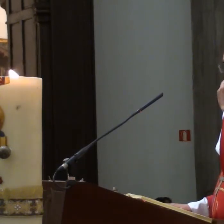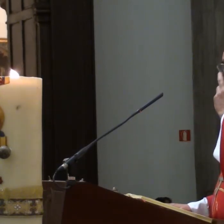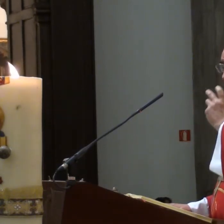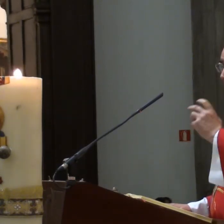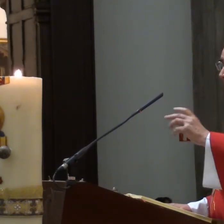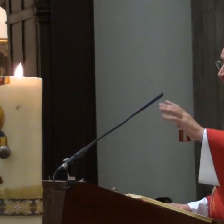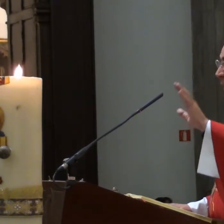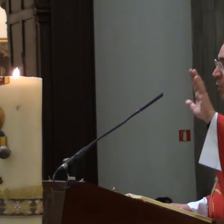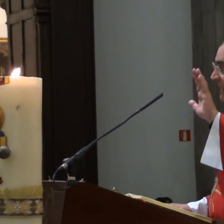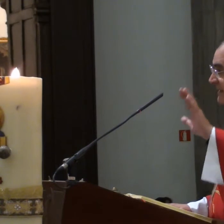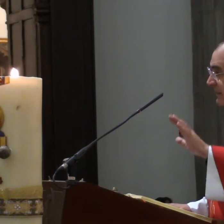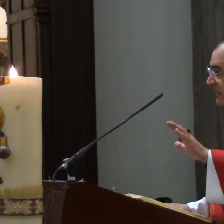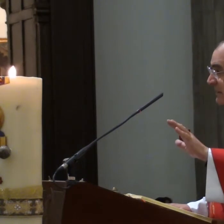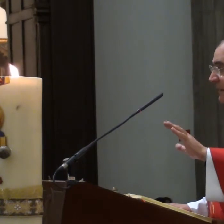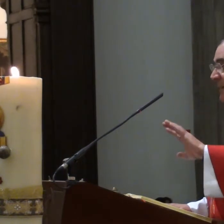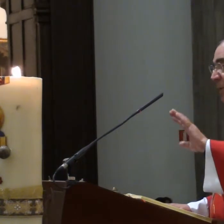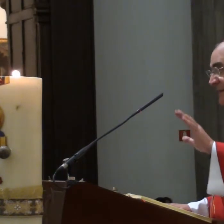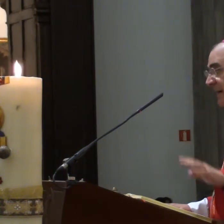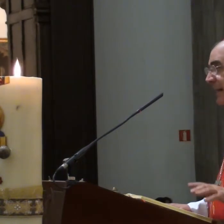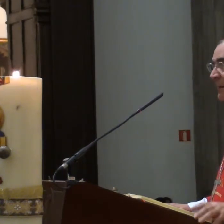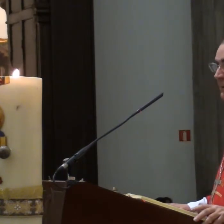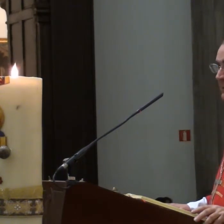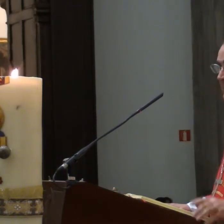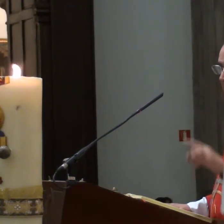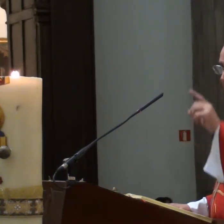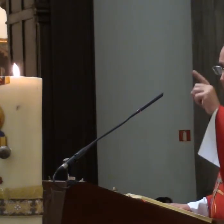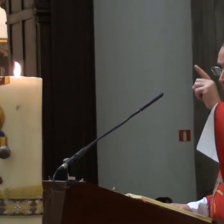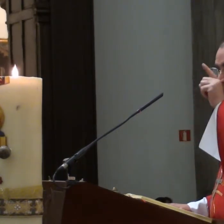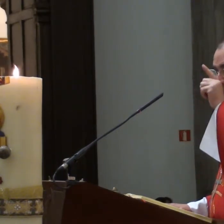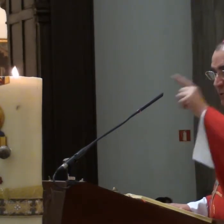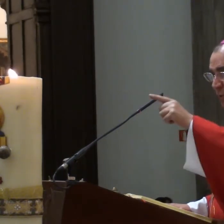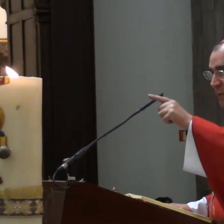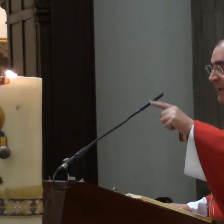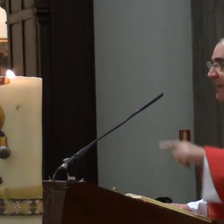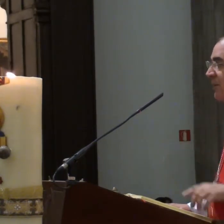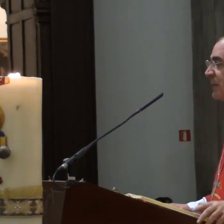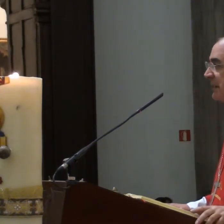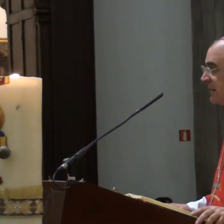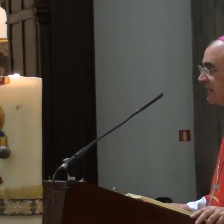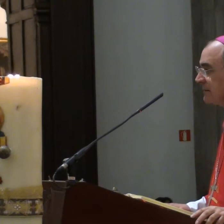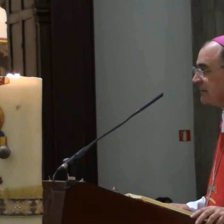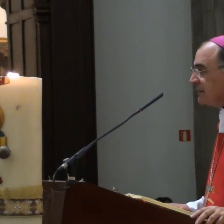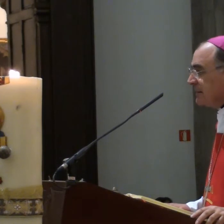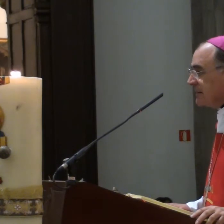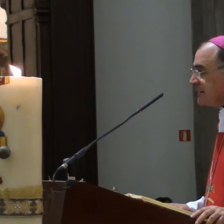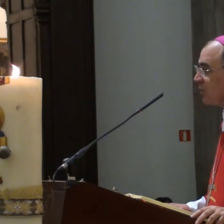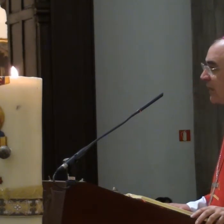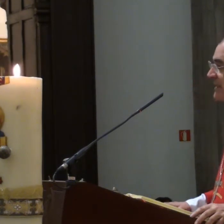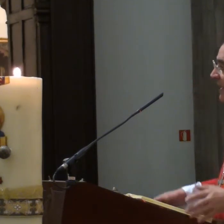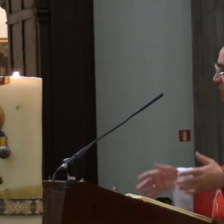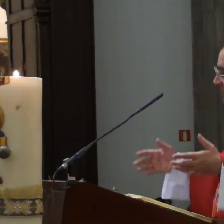creación pero lo que está bien y lo que está mal no eres tú quien lo decide